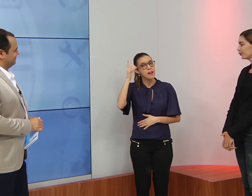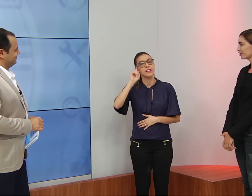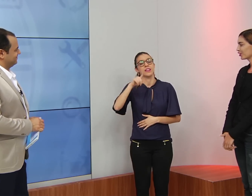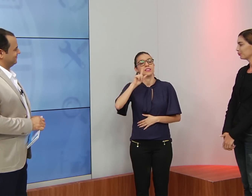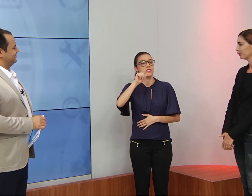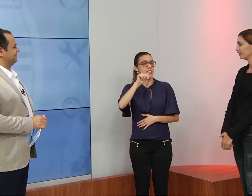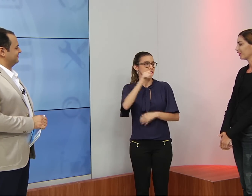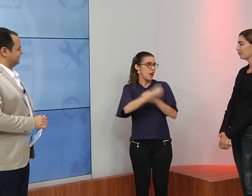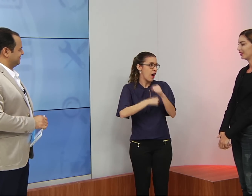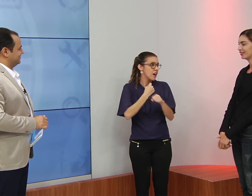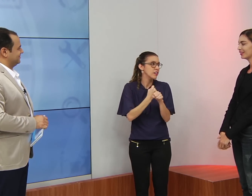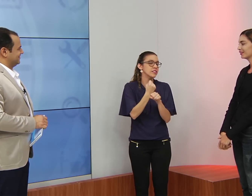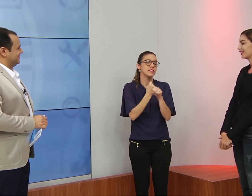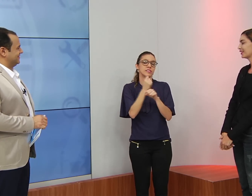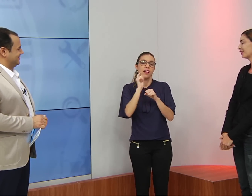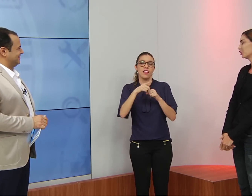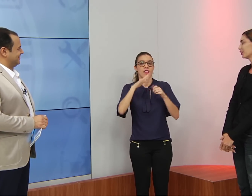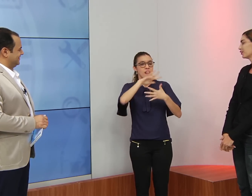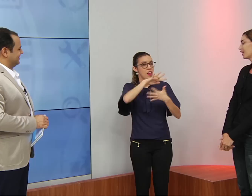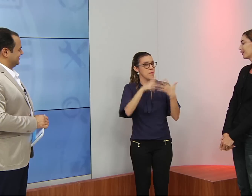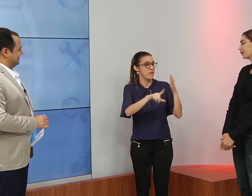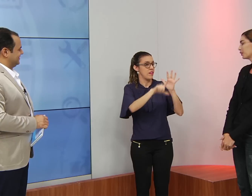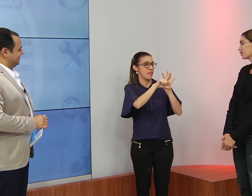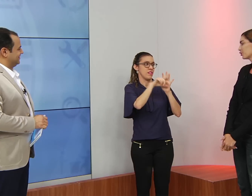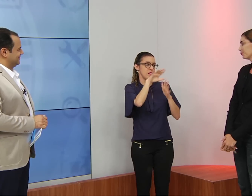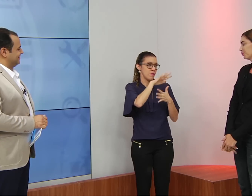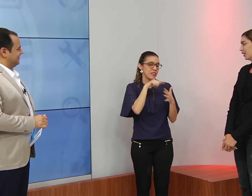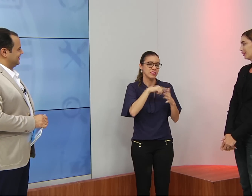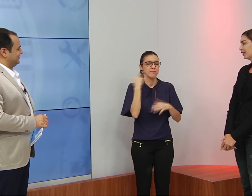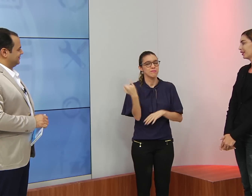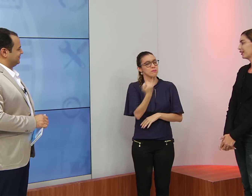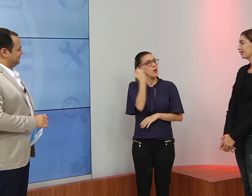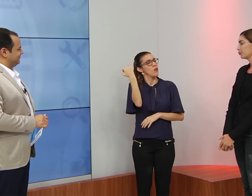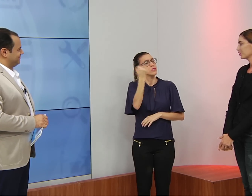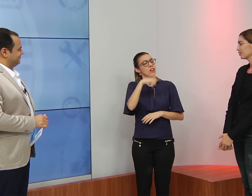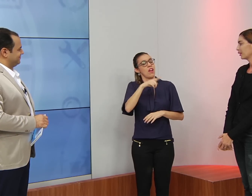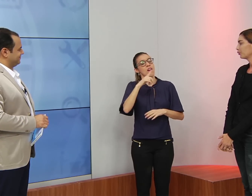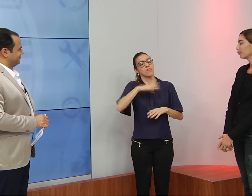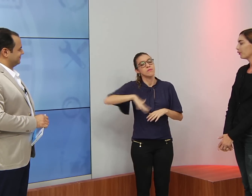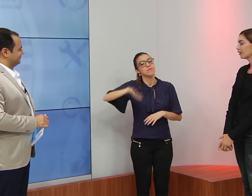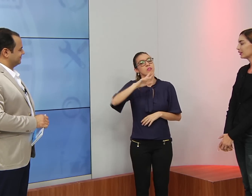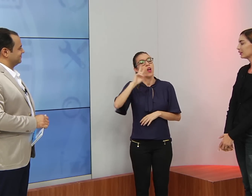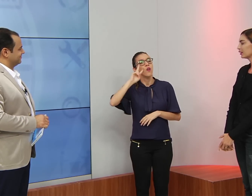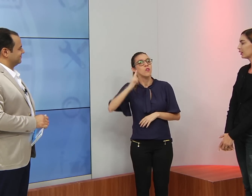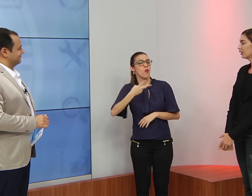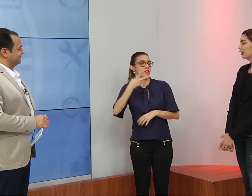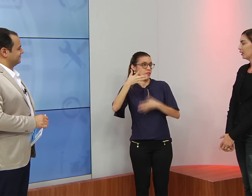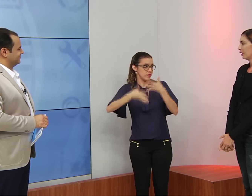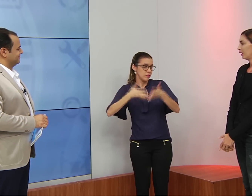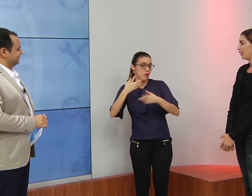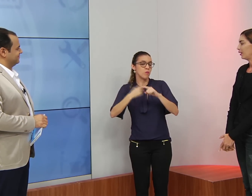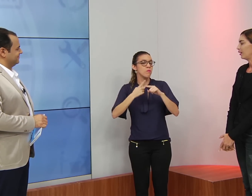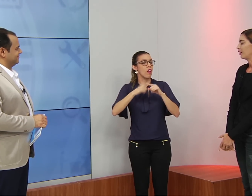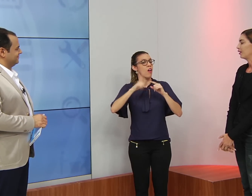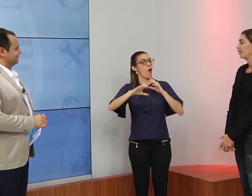Eu gostei muito. Amanhã, 17 anos da Libras, da Lei da Libras. É muito importante, né?